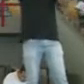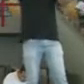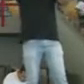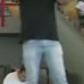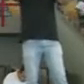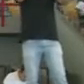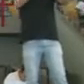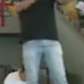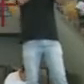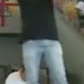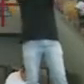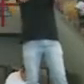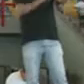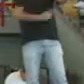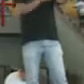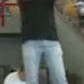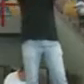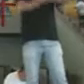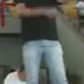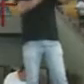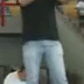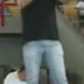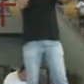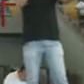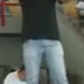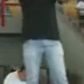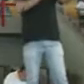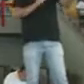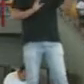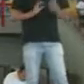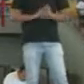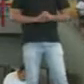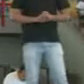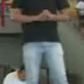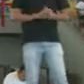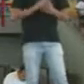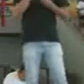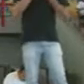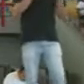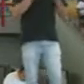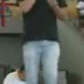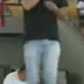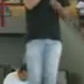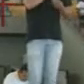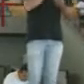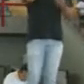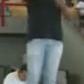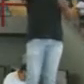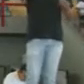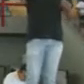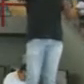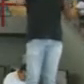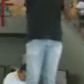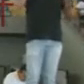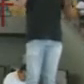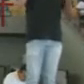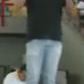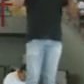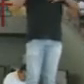ver, tá, na redação que irá corrigir de vocês. Então como é que eu faço para o corretor não ficar